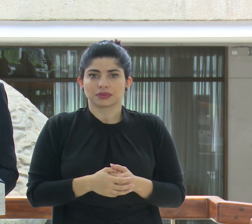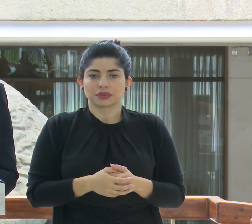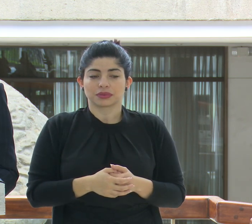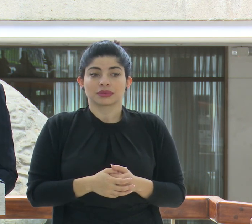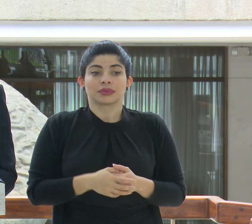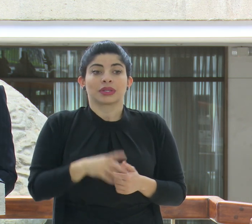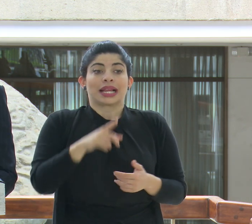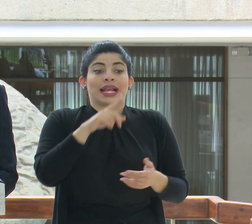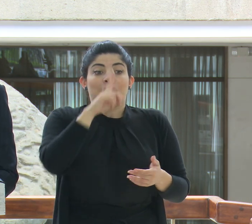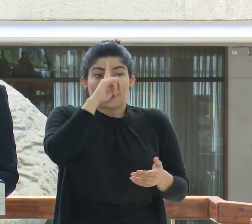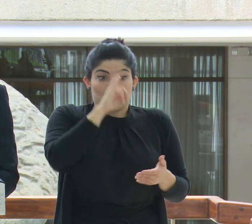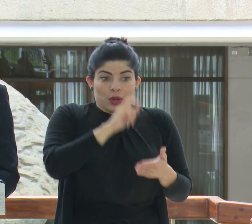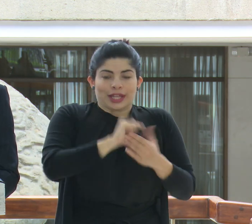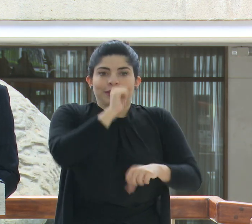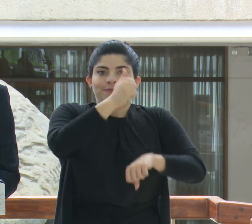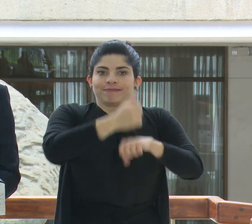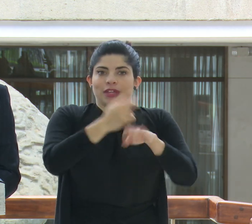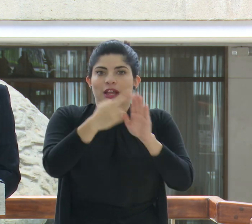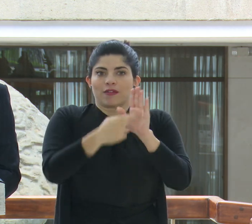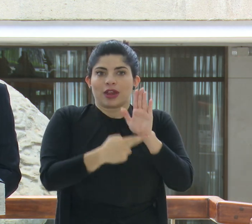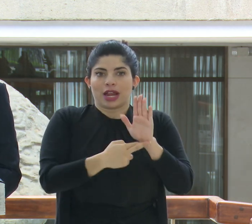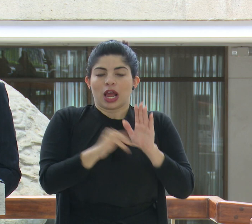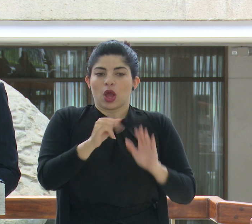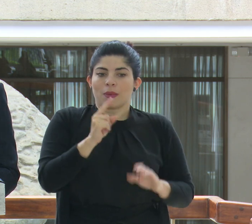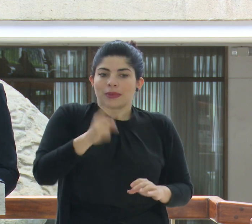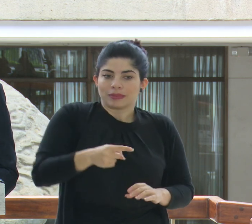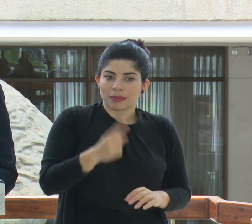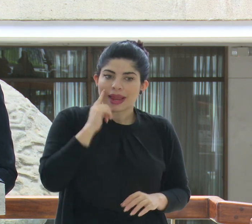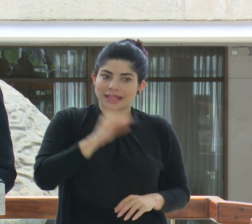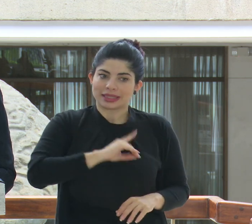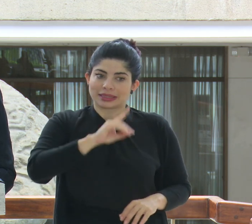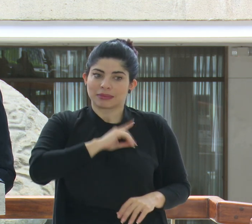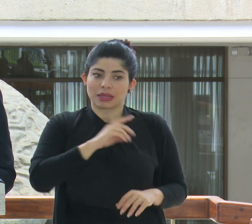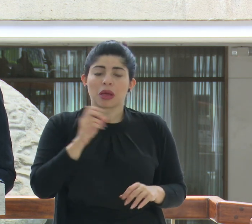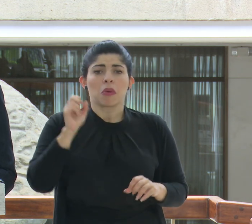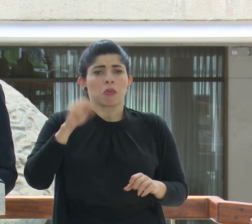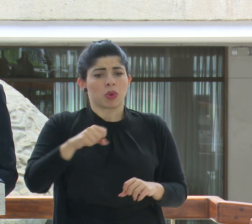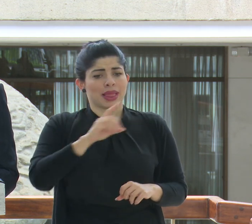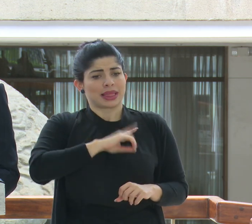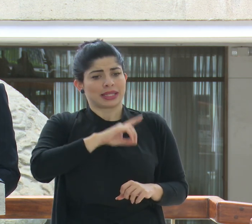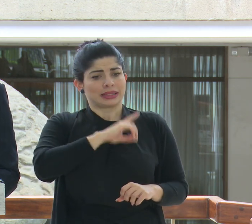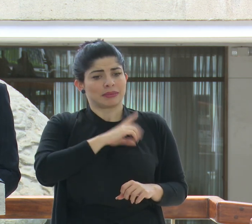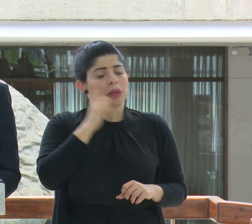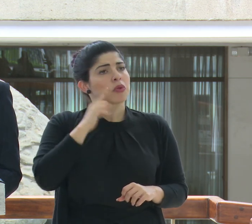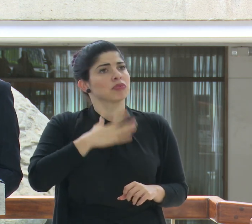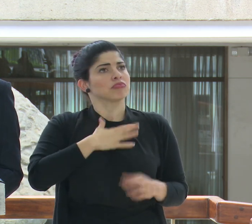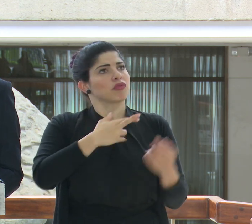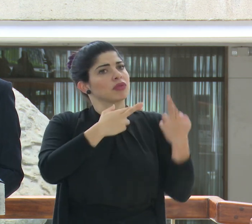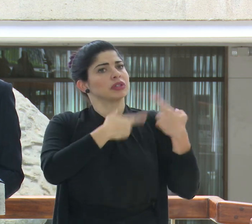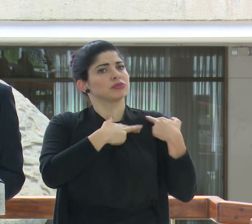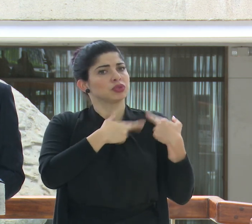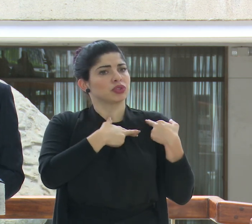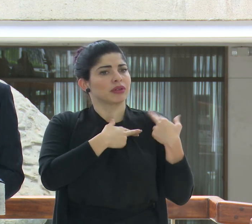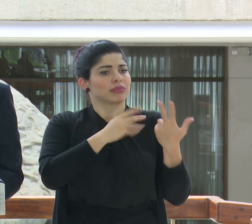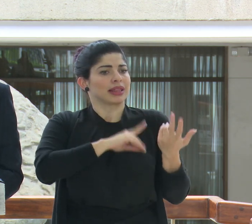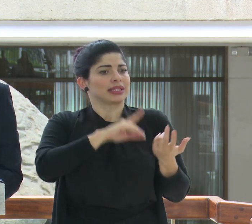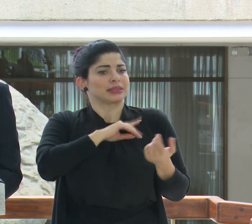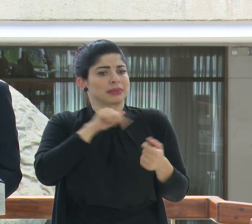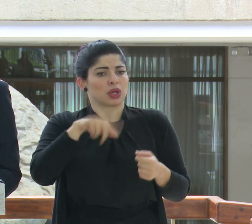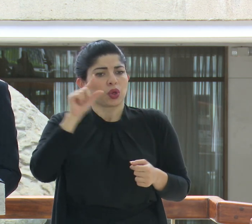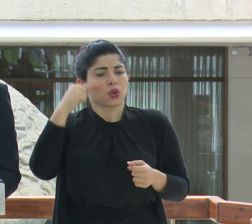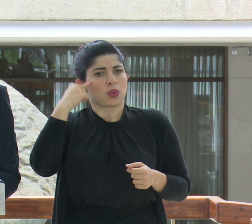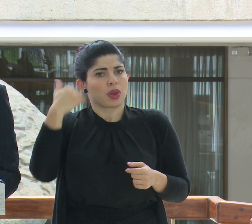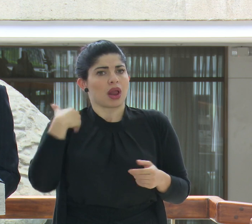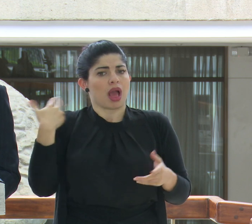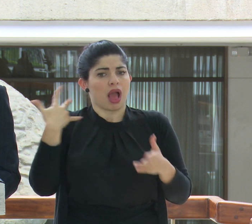Y de eso que se impone la regla, como una imposición de disciplina. Uno también puede tener disciplina por responsabilidad. Disciplina que ha tenido esta